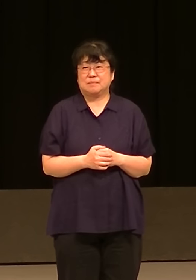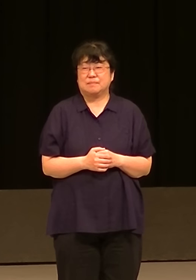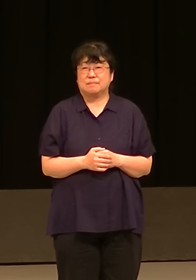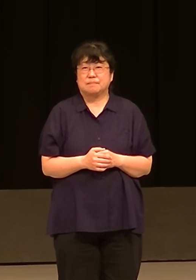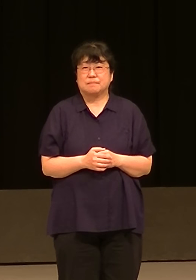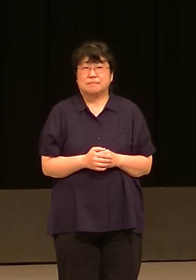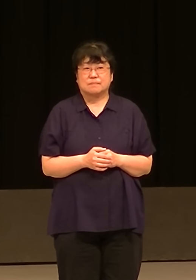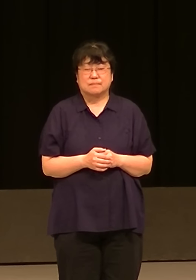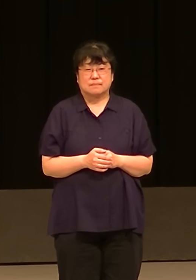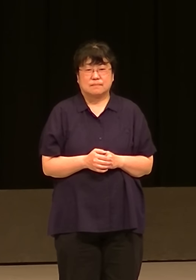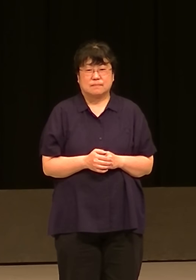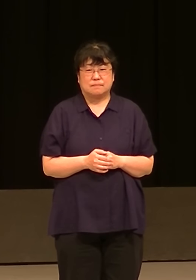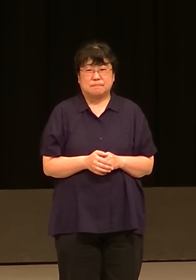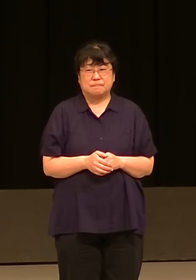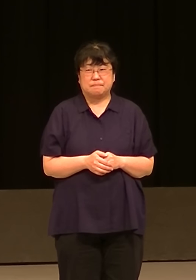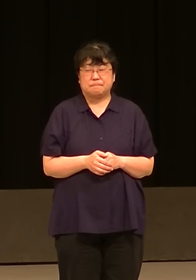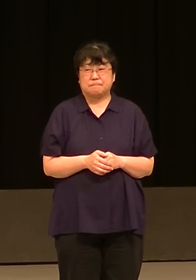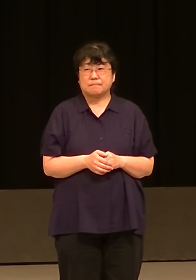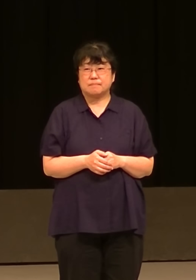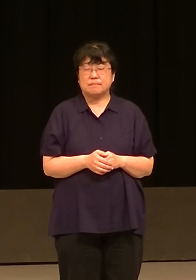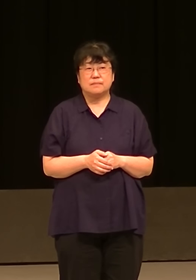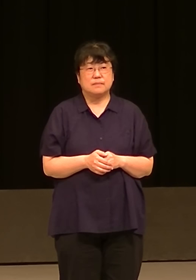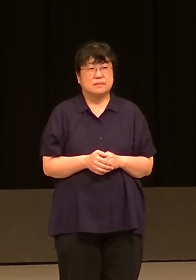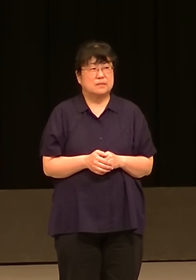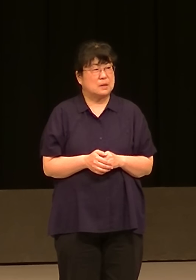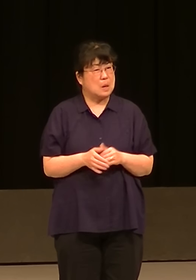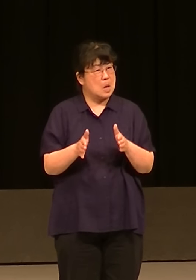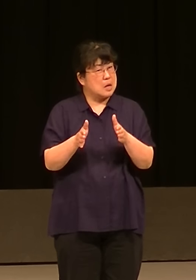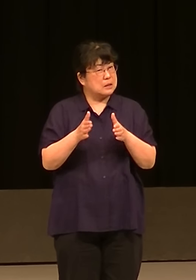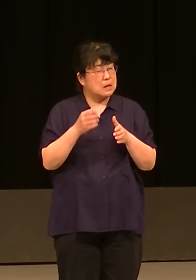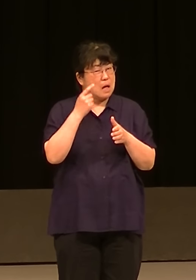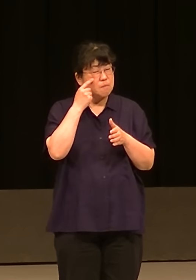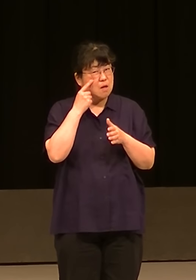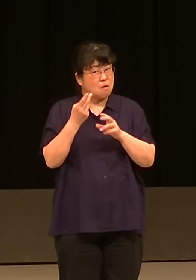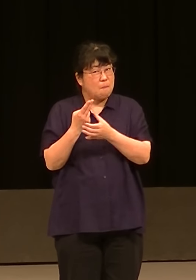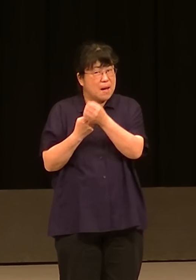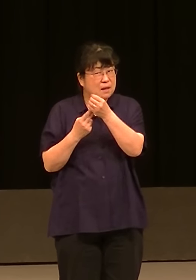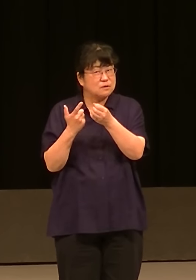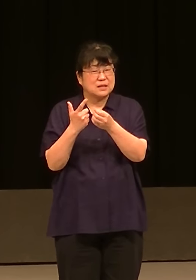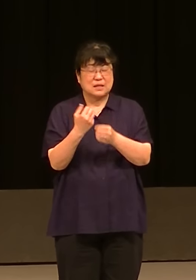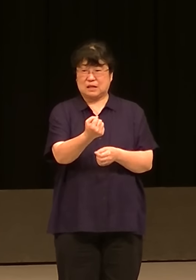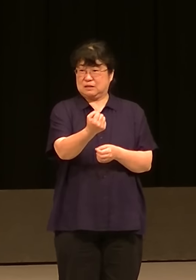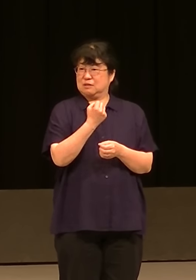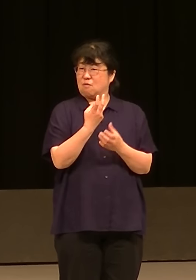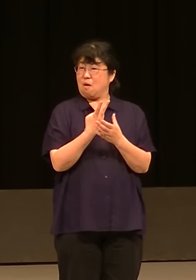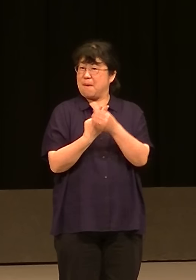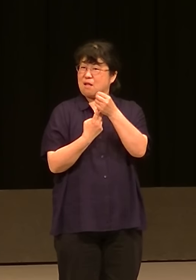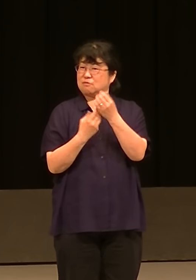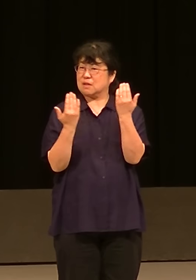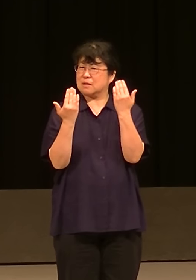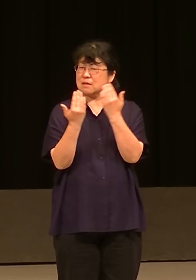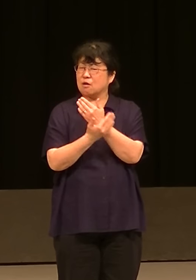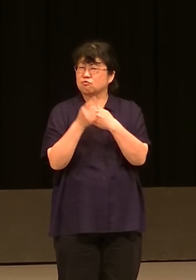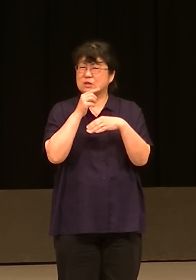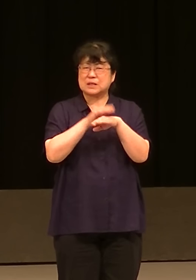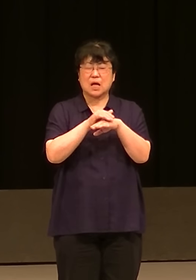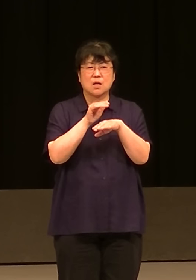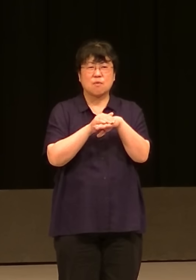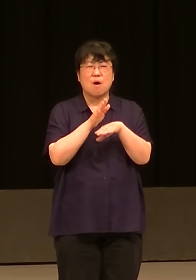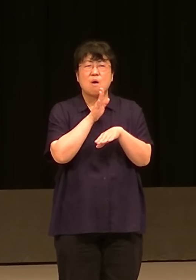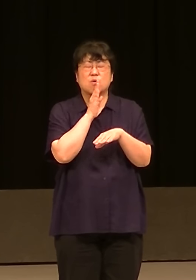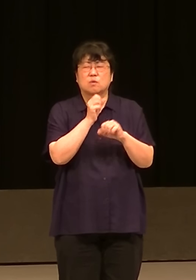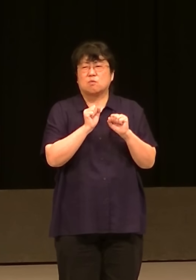ったということがございます。この控えめなパートナーじゃなくて強いパートナーになるんだっていうのは本当に恐ろ